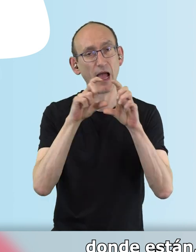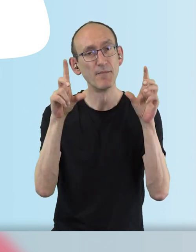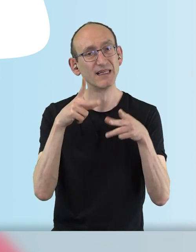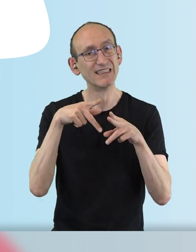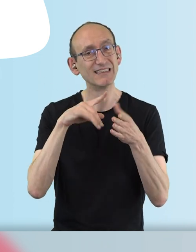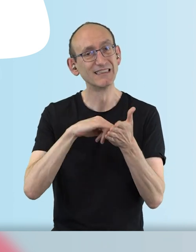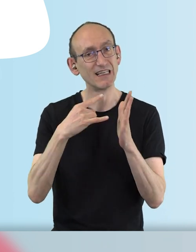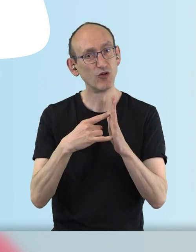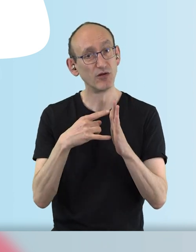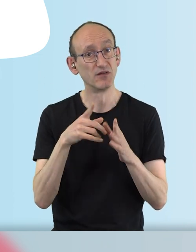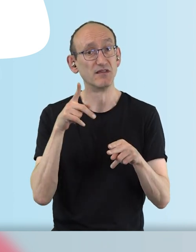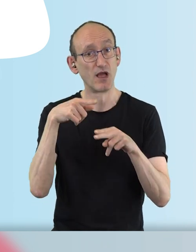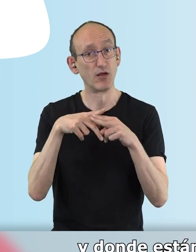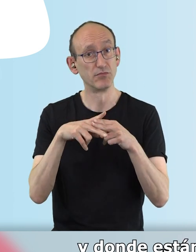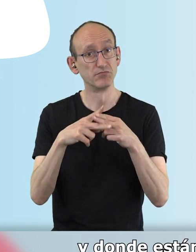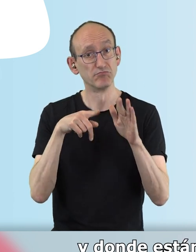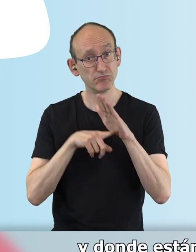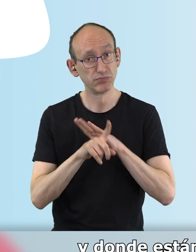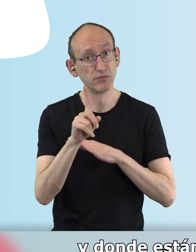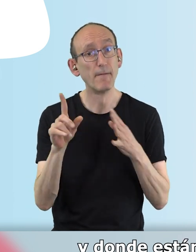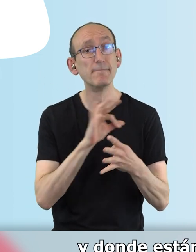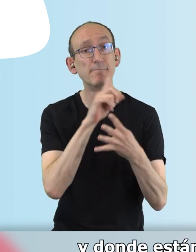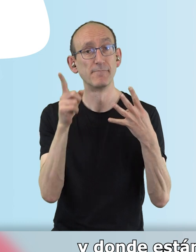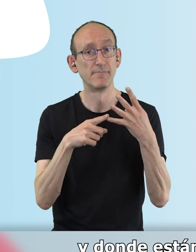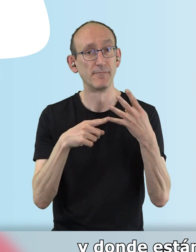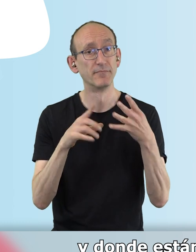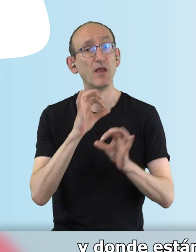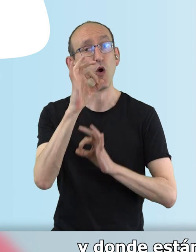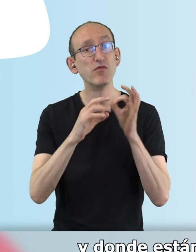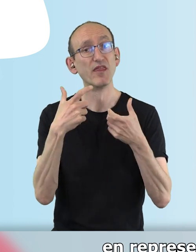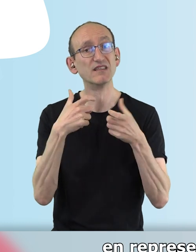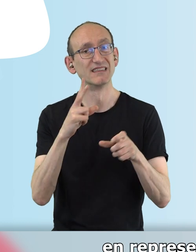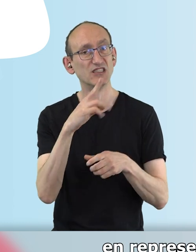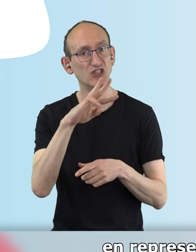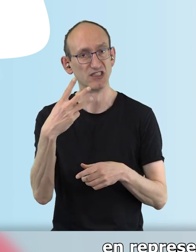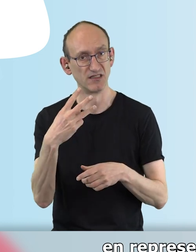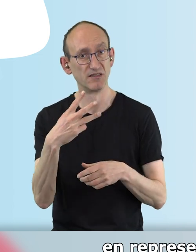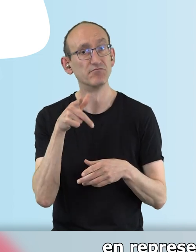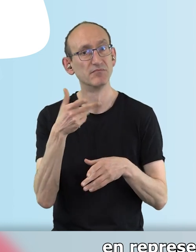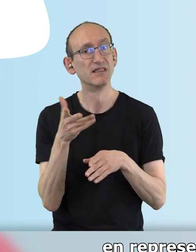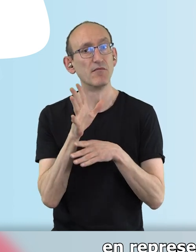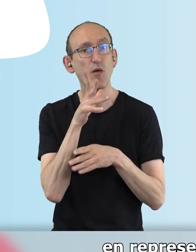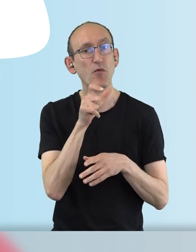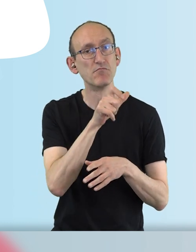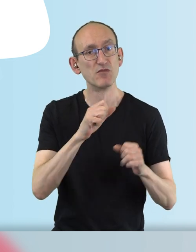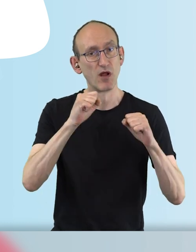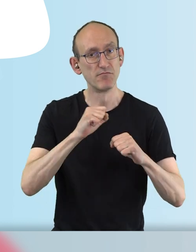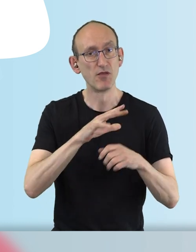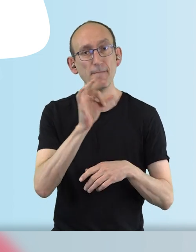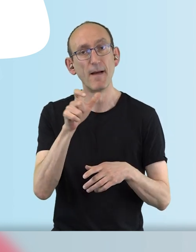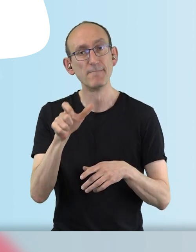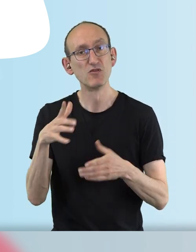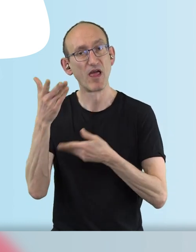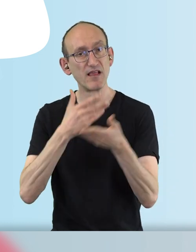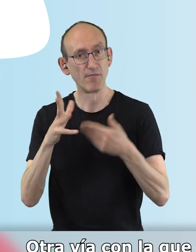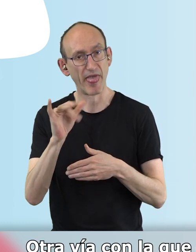empresas tecnológicas que desarrollan productos y donde están además las organizaciones del tercer sector en representación de las personas mayores y de las